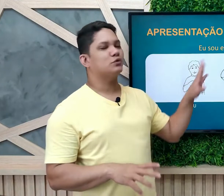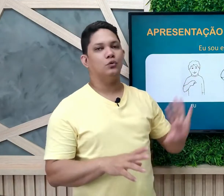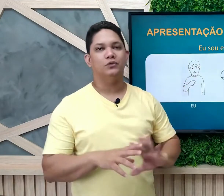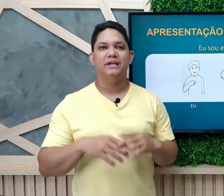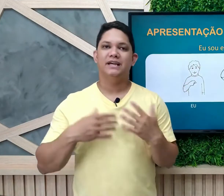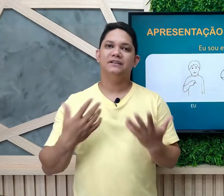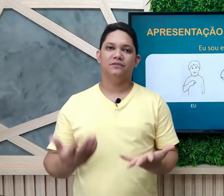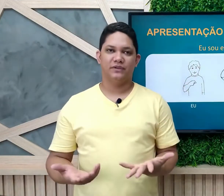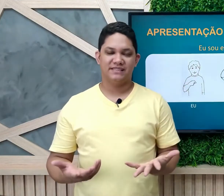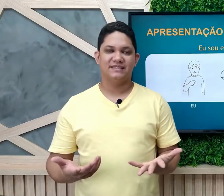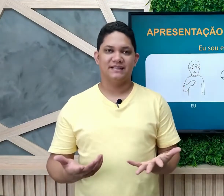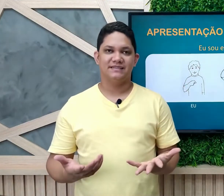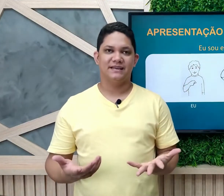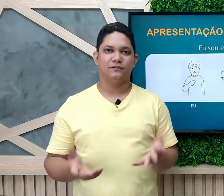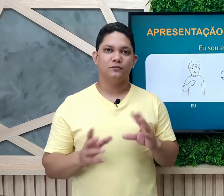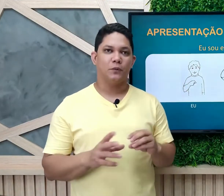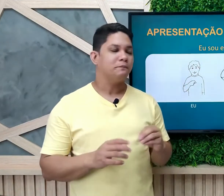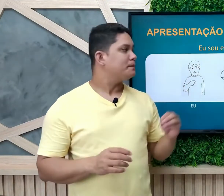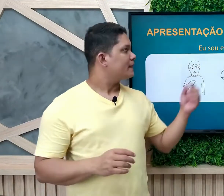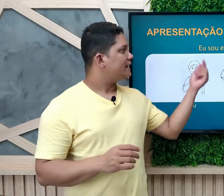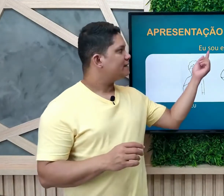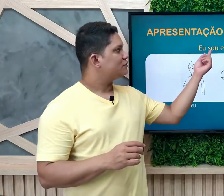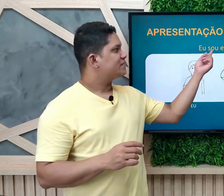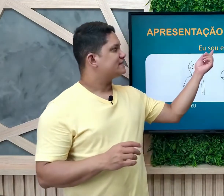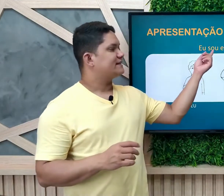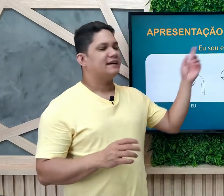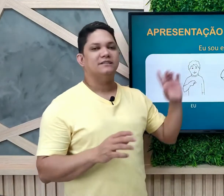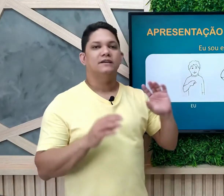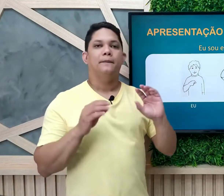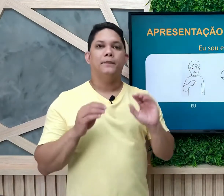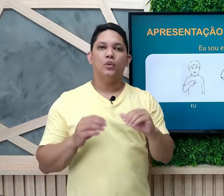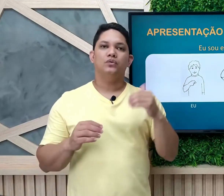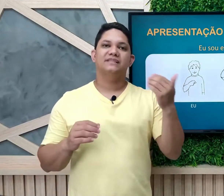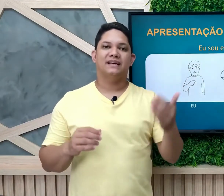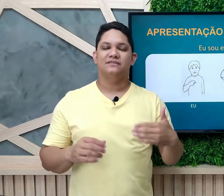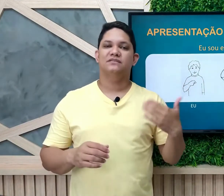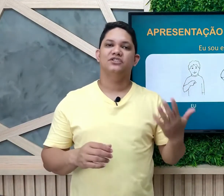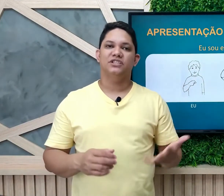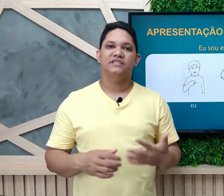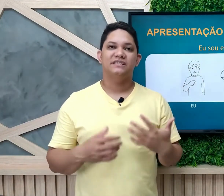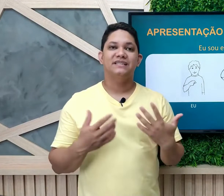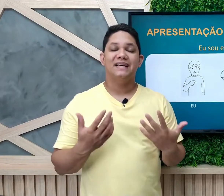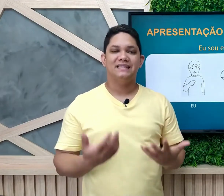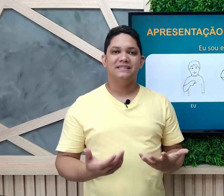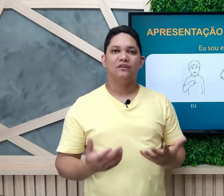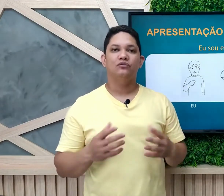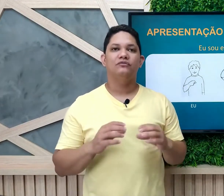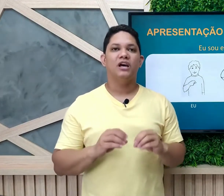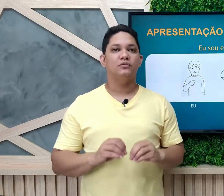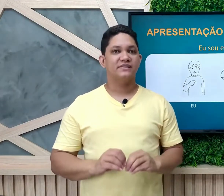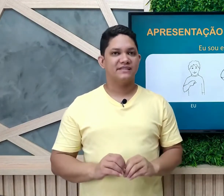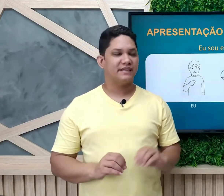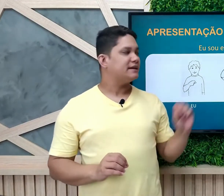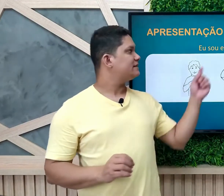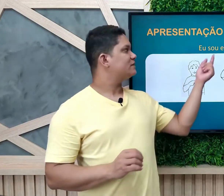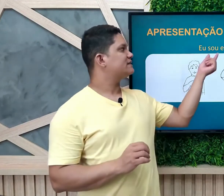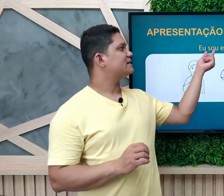sou, ele não é sinalizado? Bom, em língua de sinais, poucos casos a gente sinaliza o verbo ser, que no caso aqui